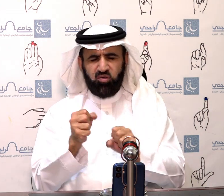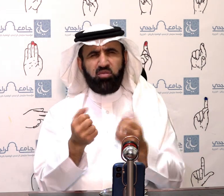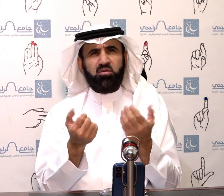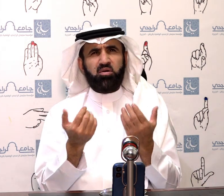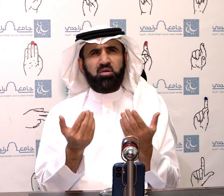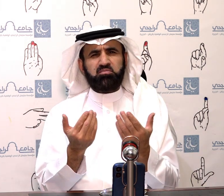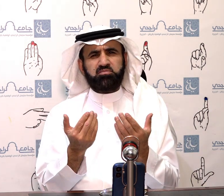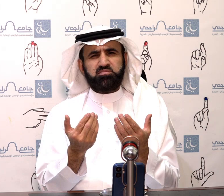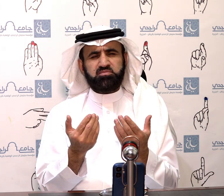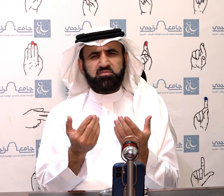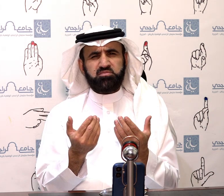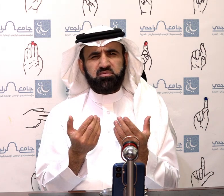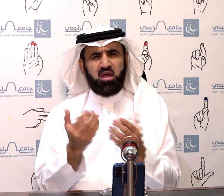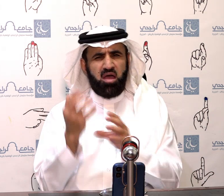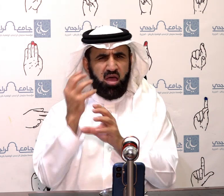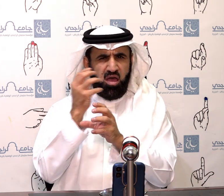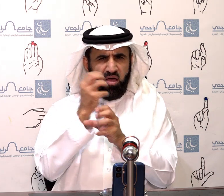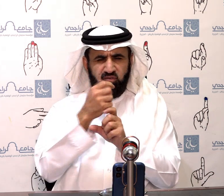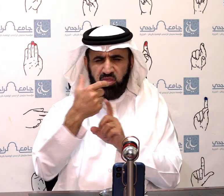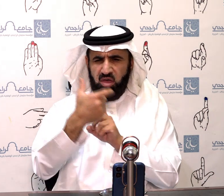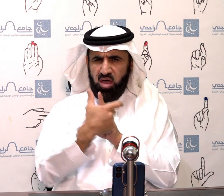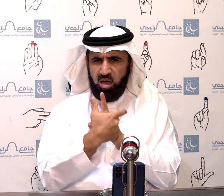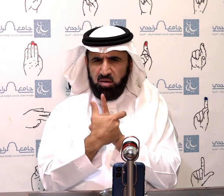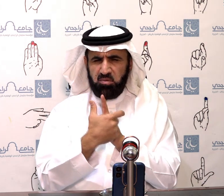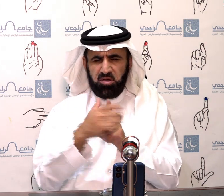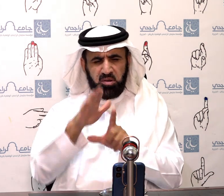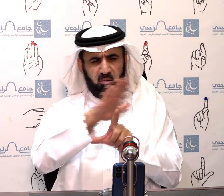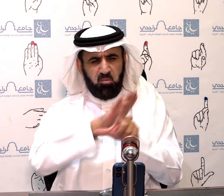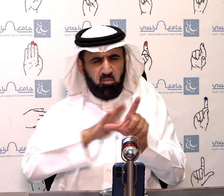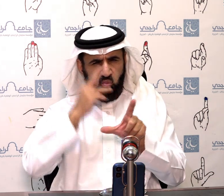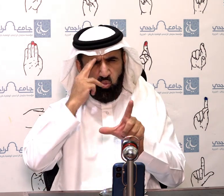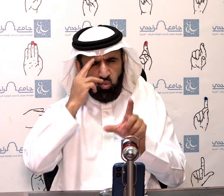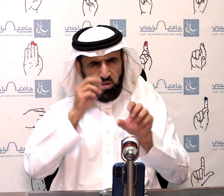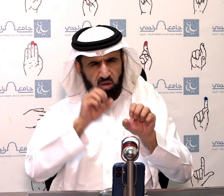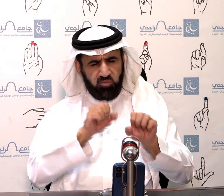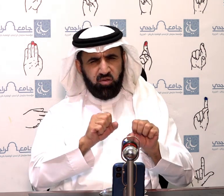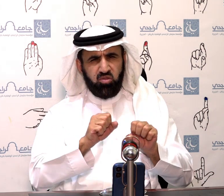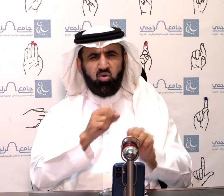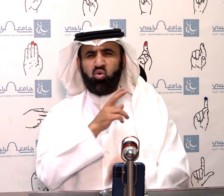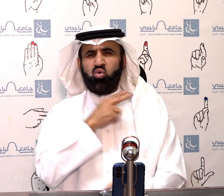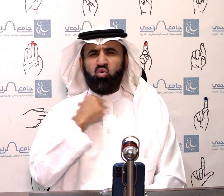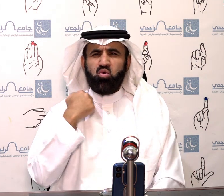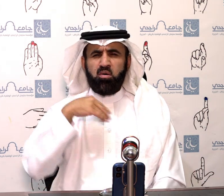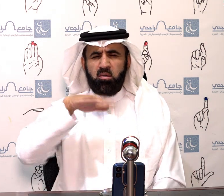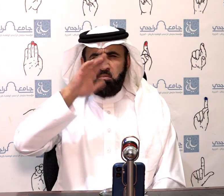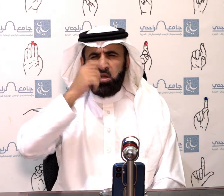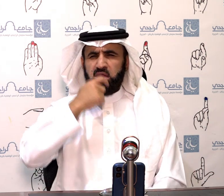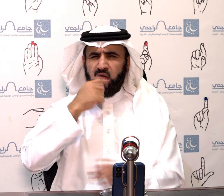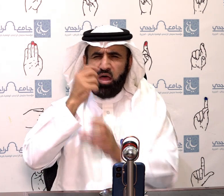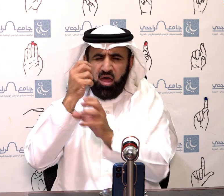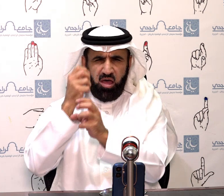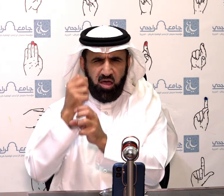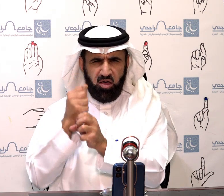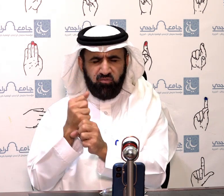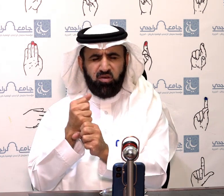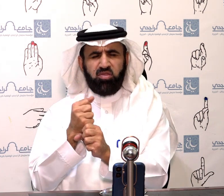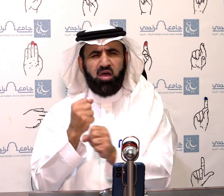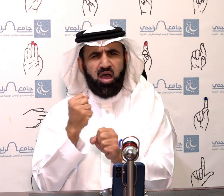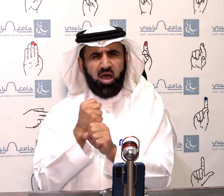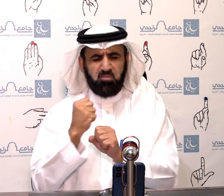اللهم احفظ علينا أمننا واستقرارنا، ووفق ولي أمرنا لما تحبه وترضاه. انصر به